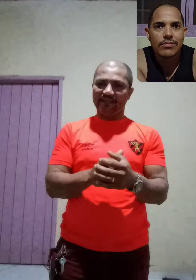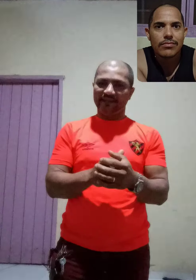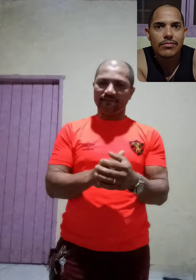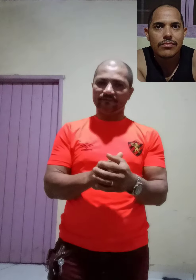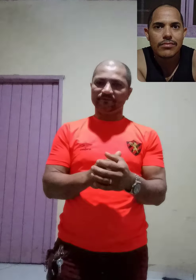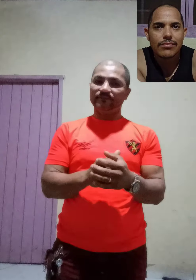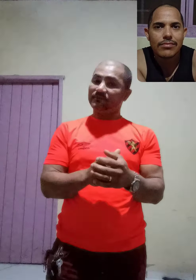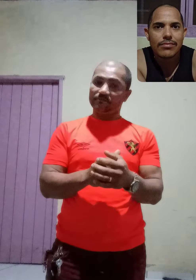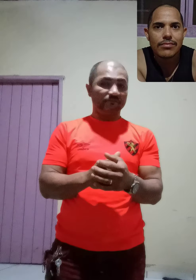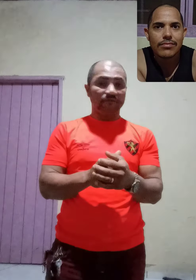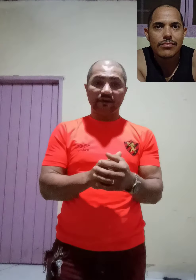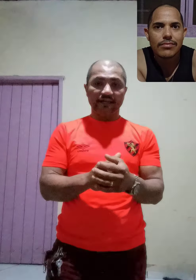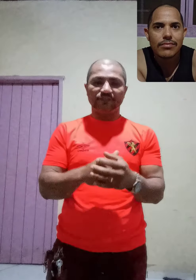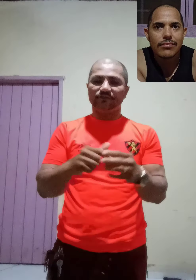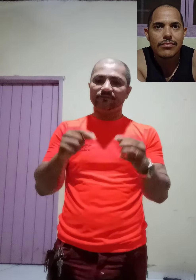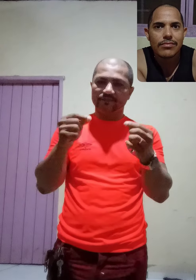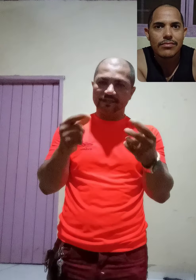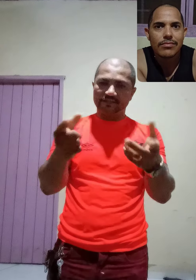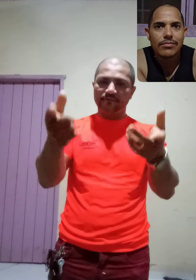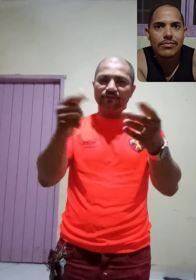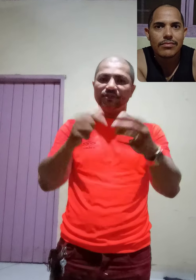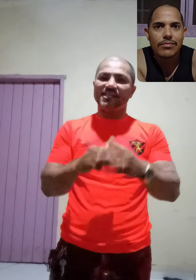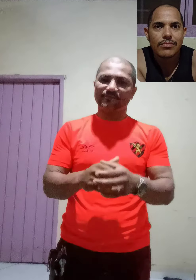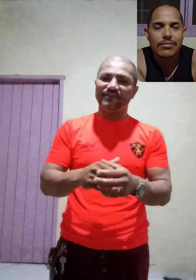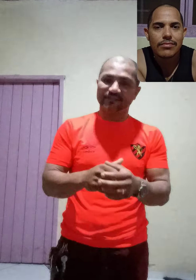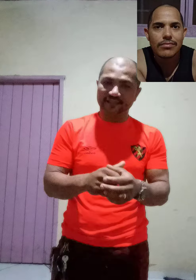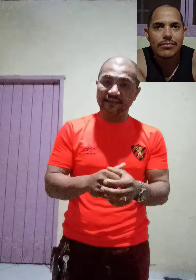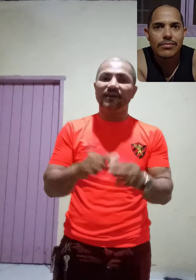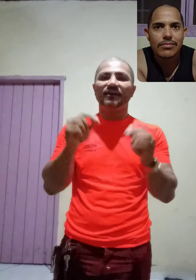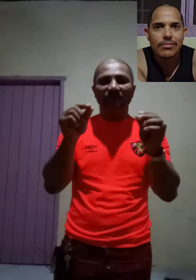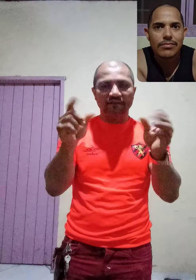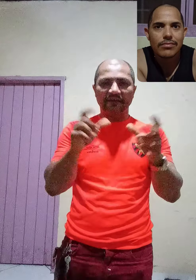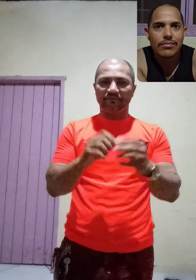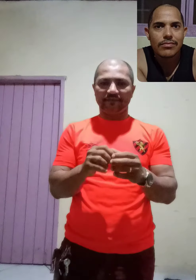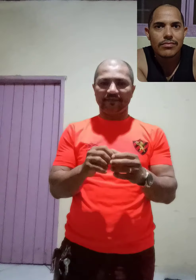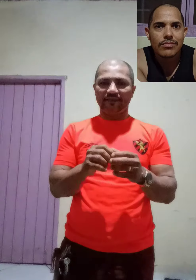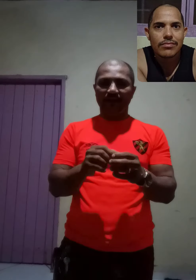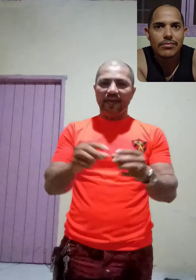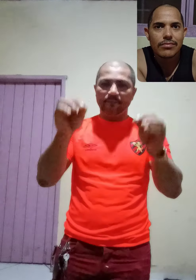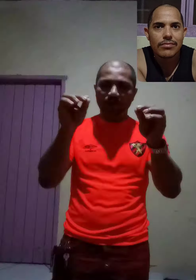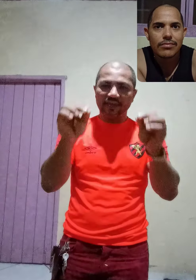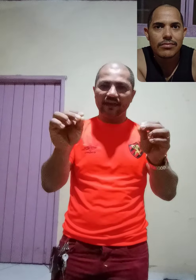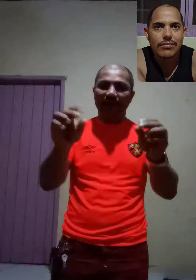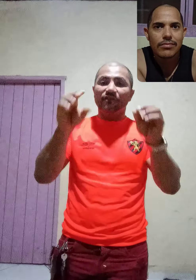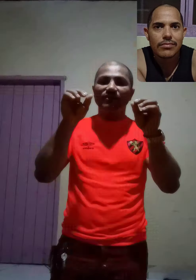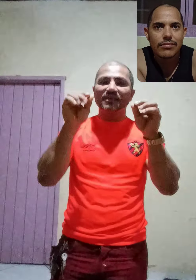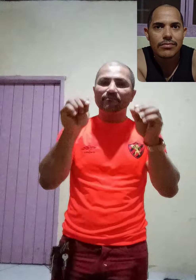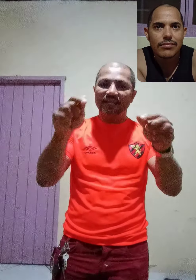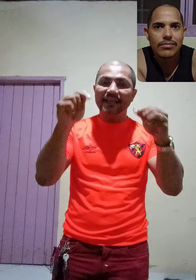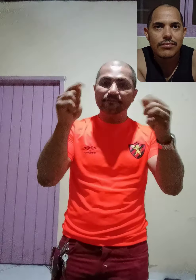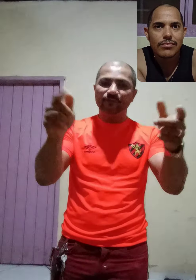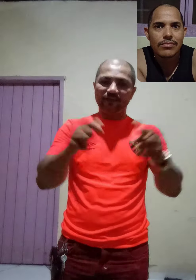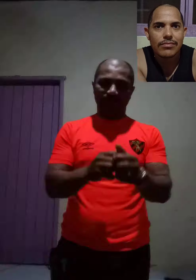perseguindo? Fácil e simples de responder você, vagabundo. É porque você brilha muito e